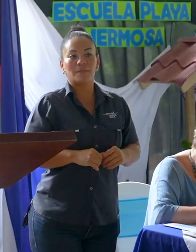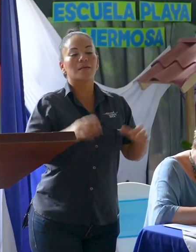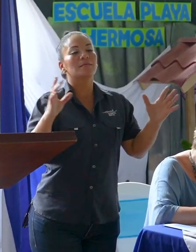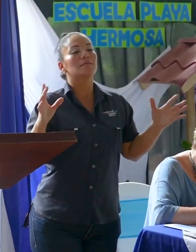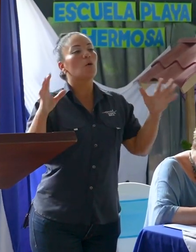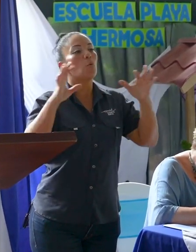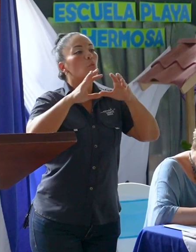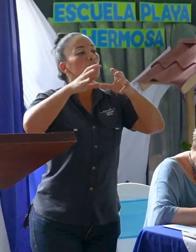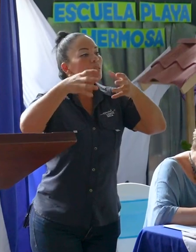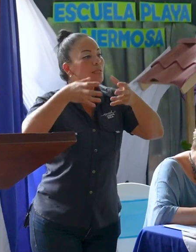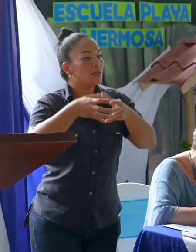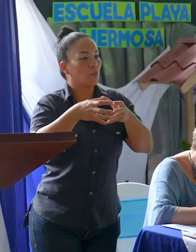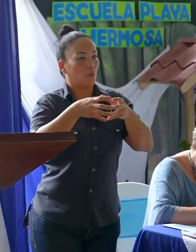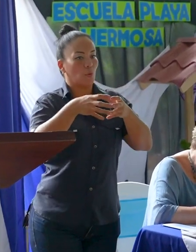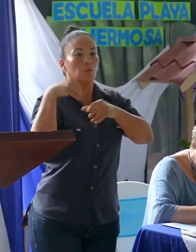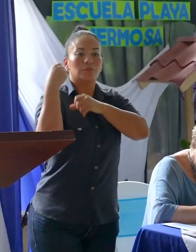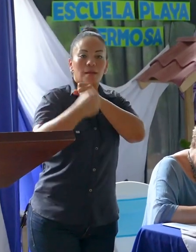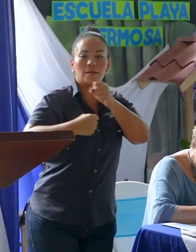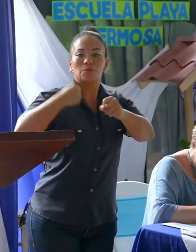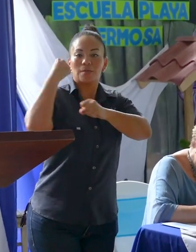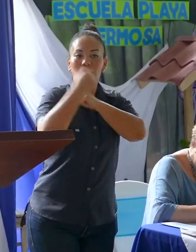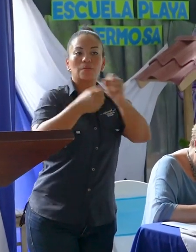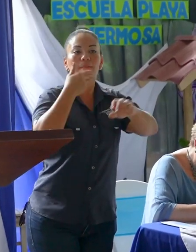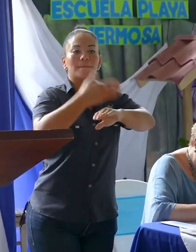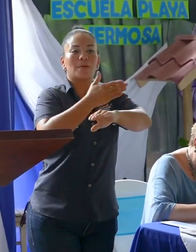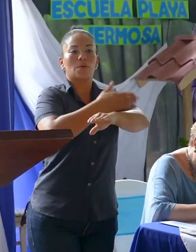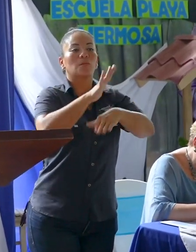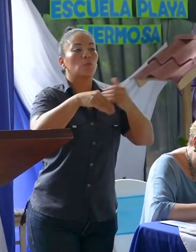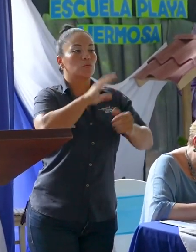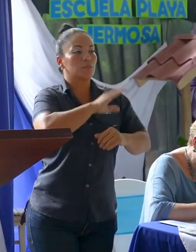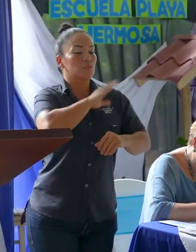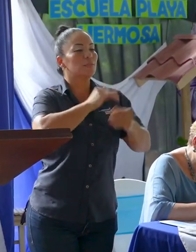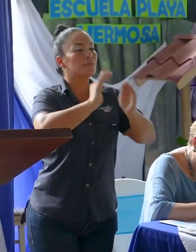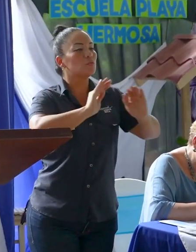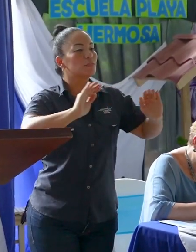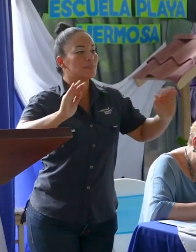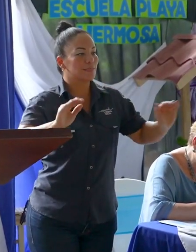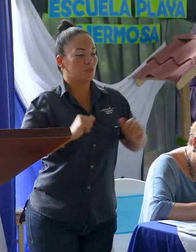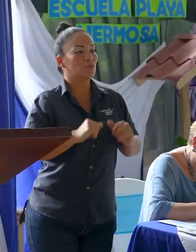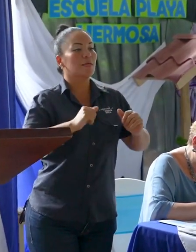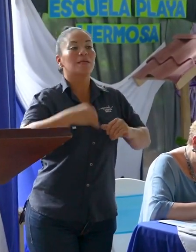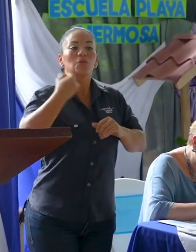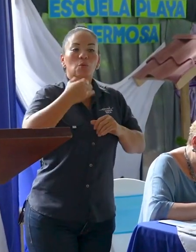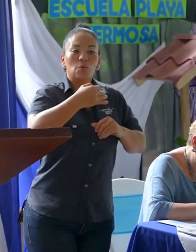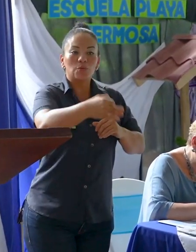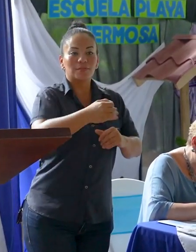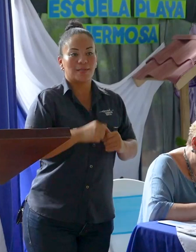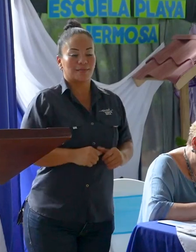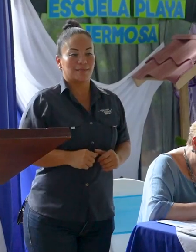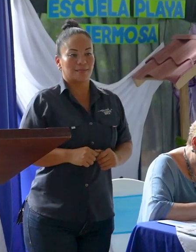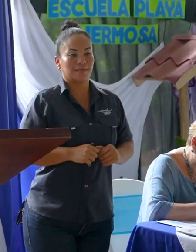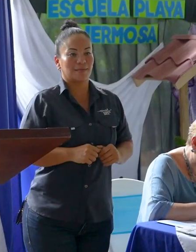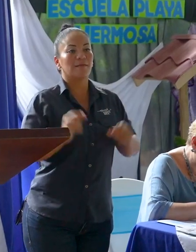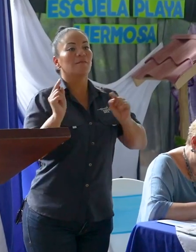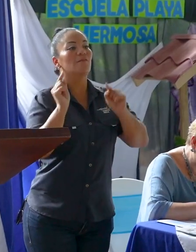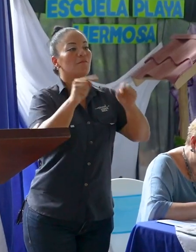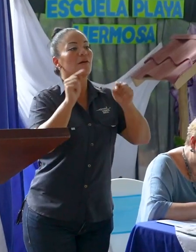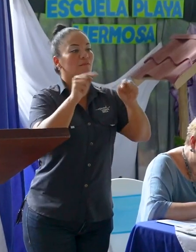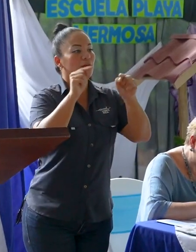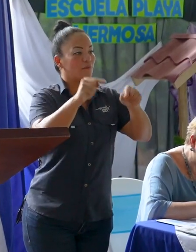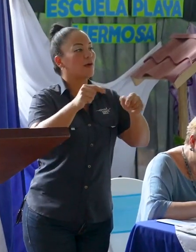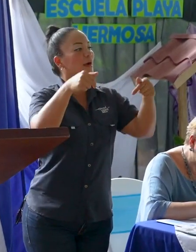unido a lo largo de los años para mejorar las condiciones de los niños que todos los días asisten a